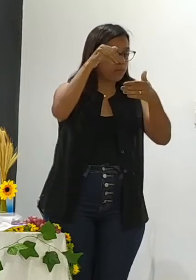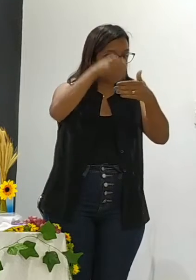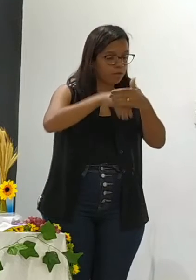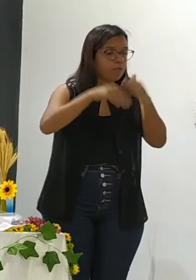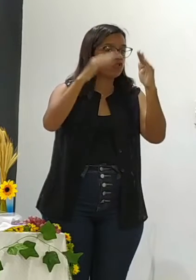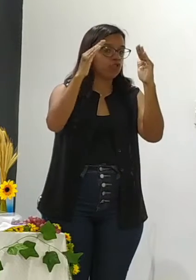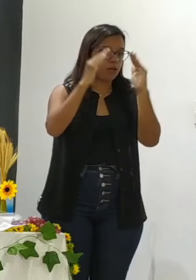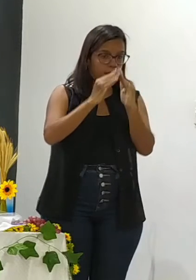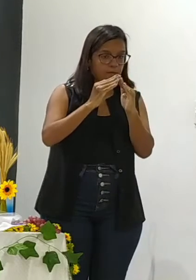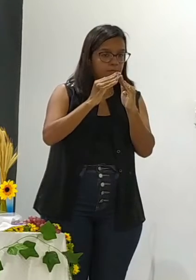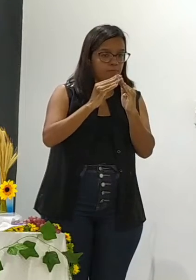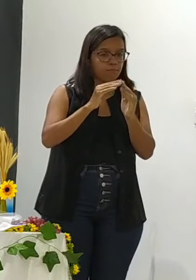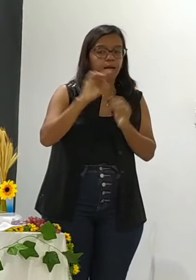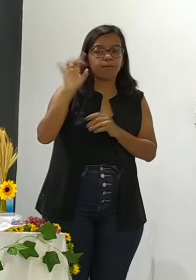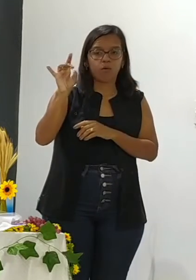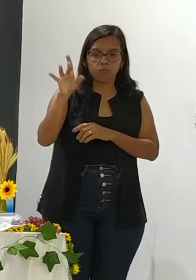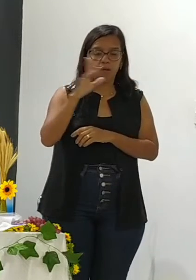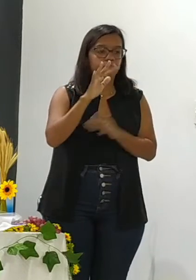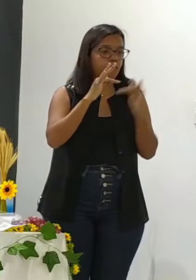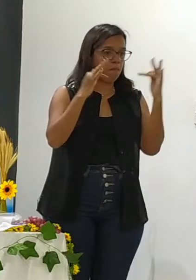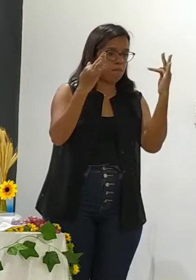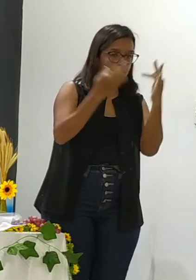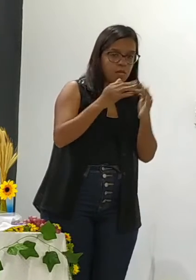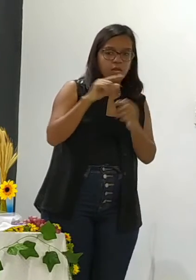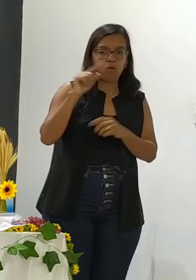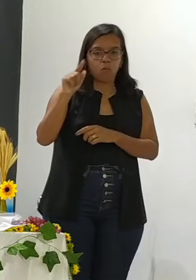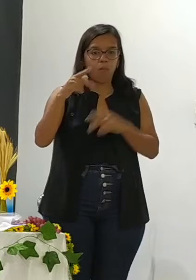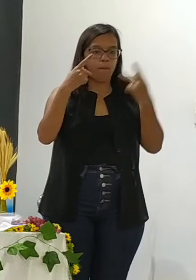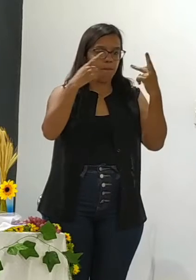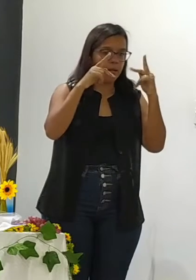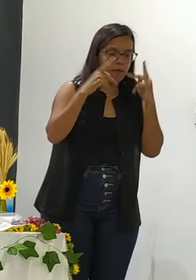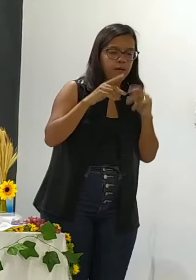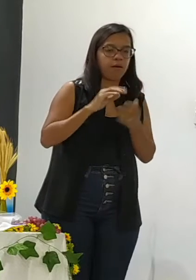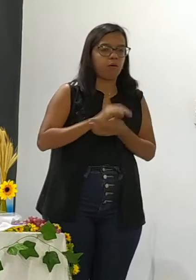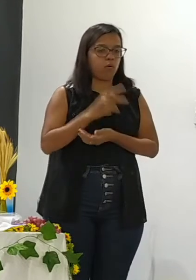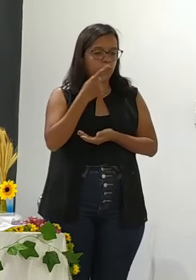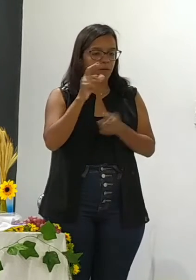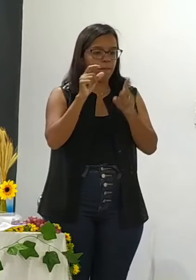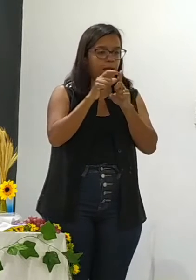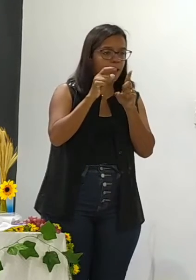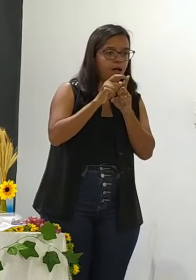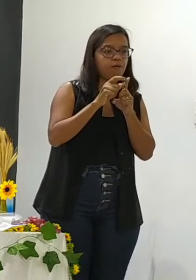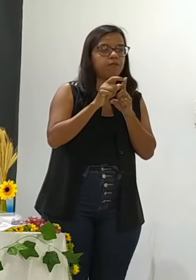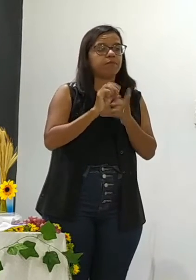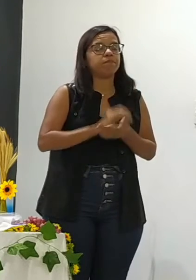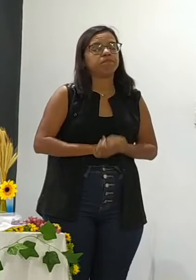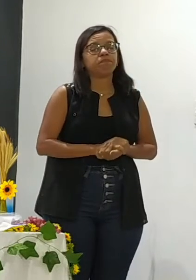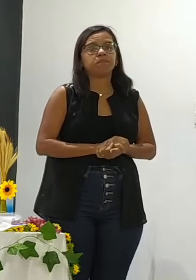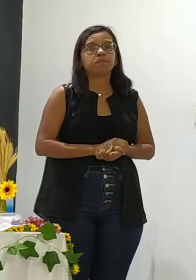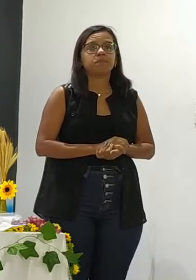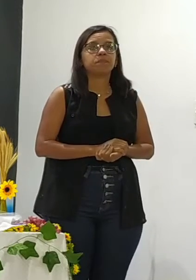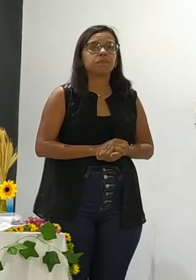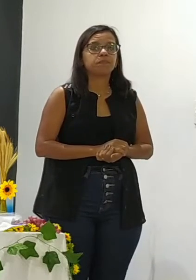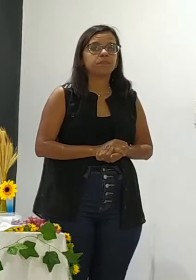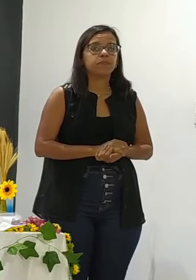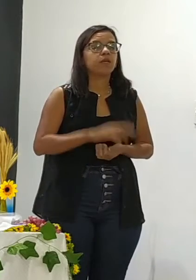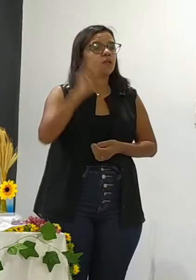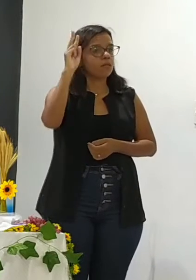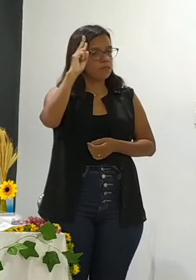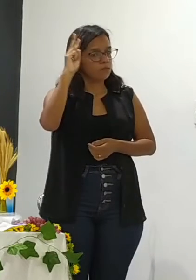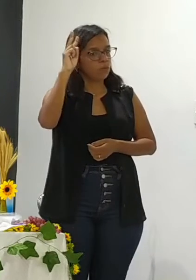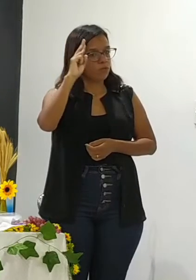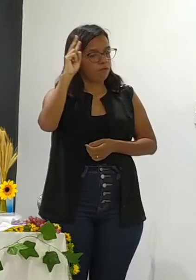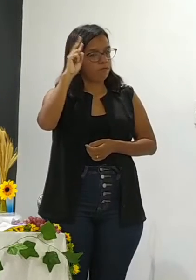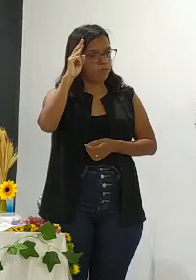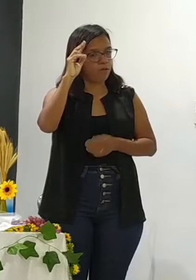outro dia o outro dirige, outro dia o outro prega, outro dirige, e nós vamos fazer assim. Na segunda-feira eu ia